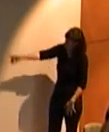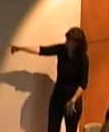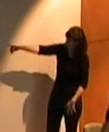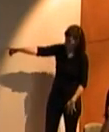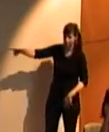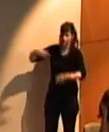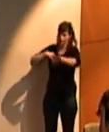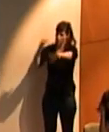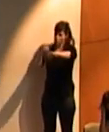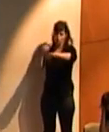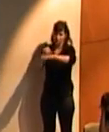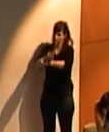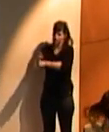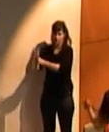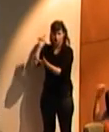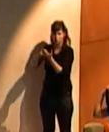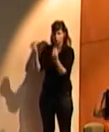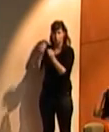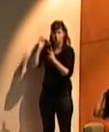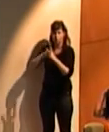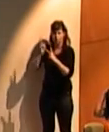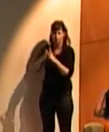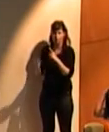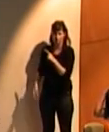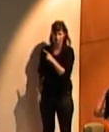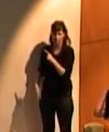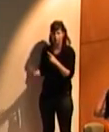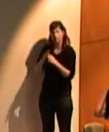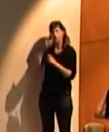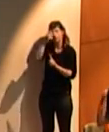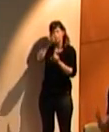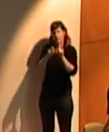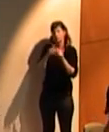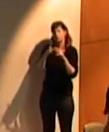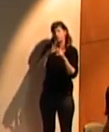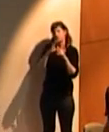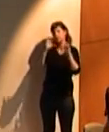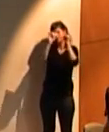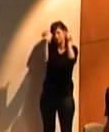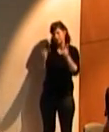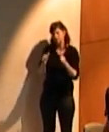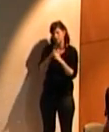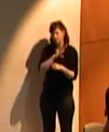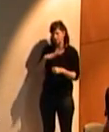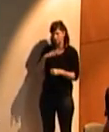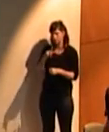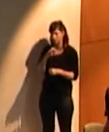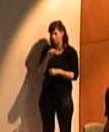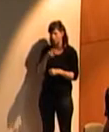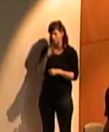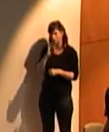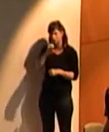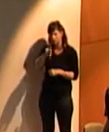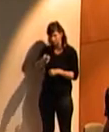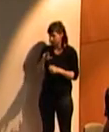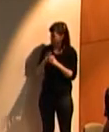que je vous invite à visiter à Purpan de la designer Annaëlle Boutier, atelier Care Design, qui a été conçu en fait pour permettre un lieu